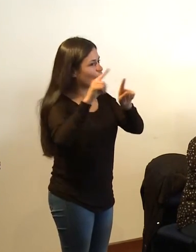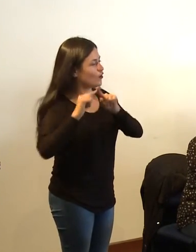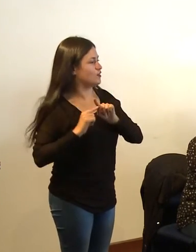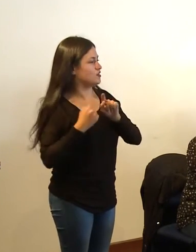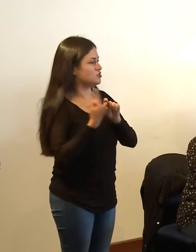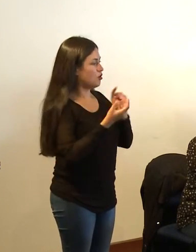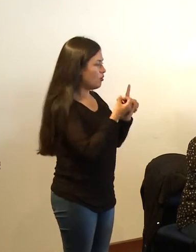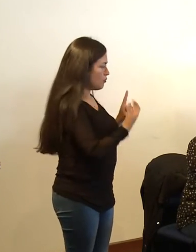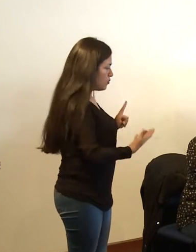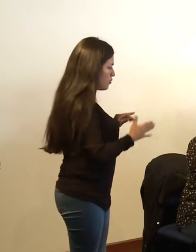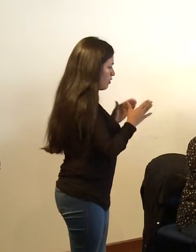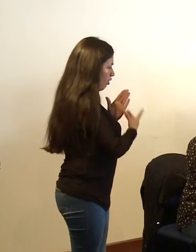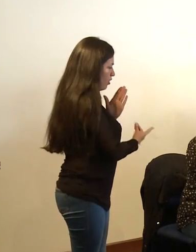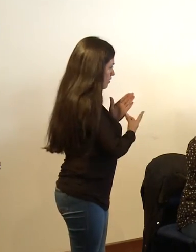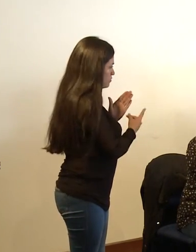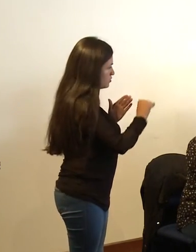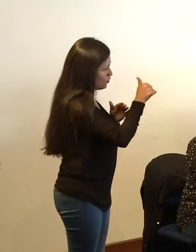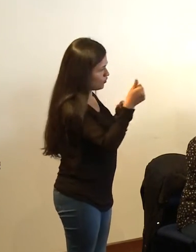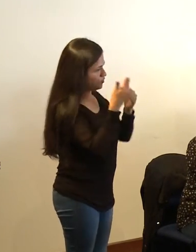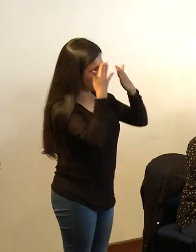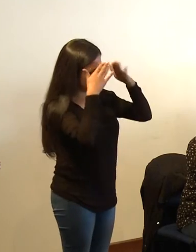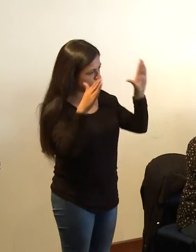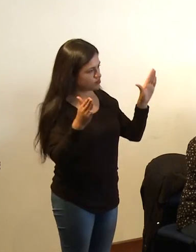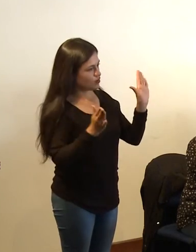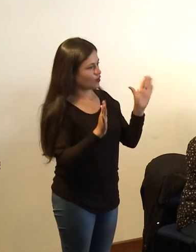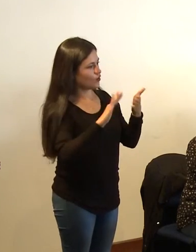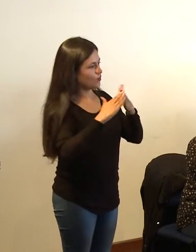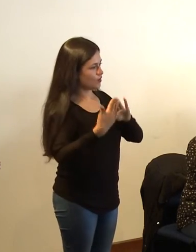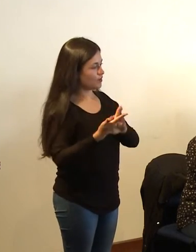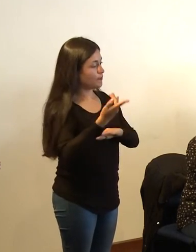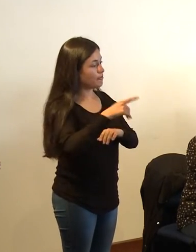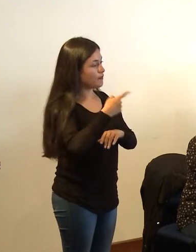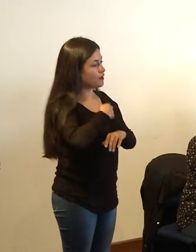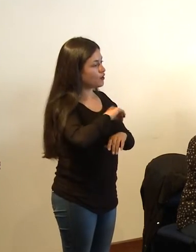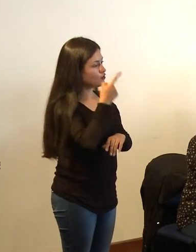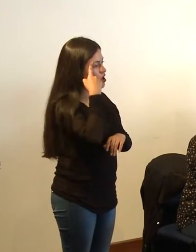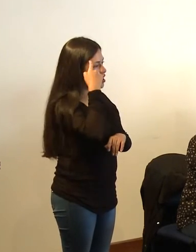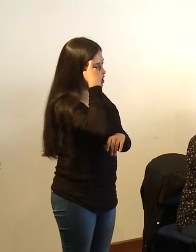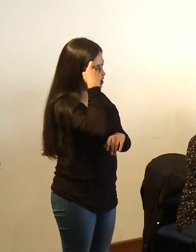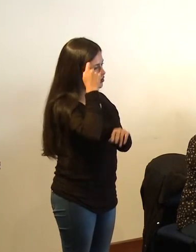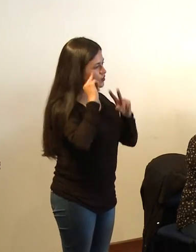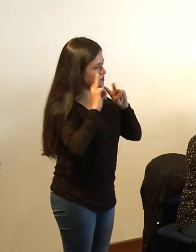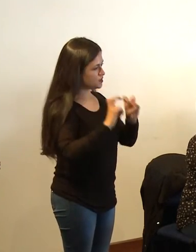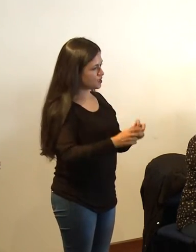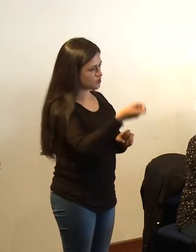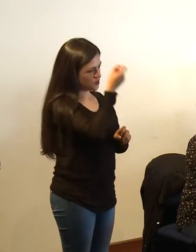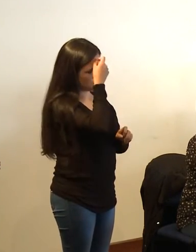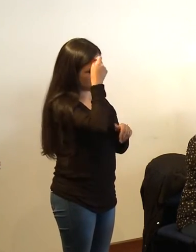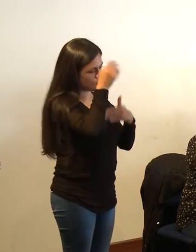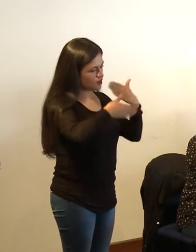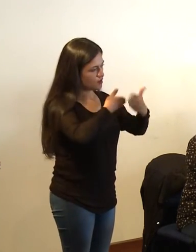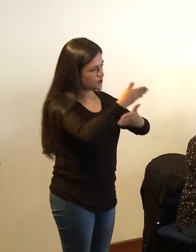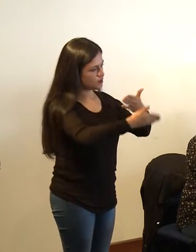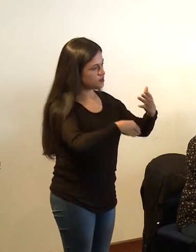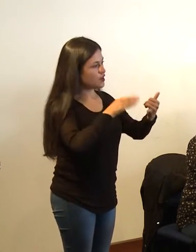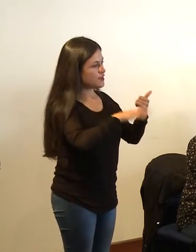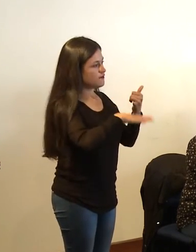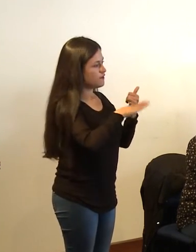político. Nos han puesto un reto a la investigación, la memoria del proceso, y